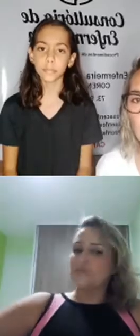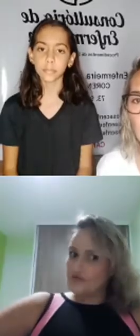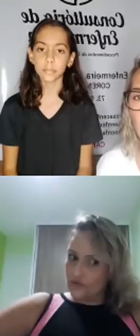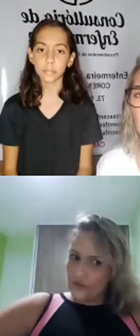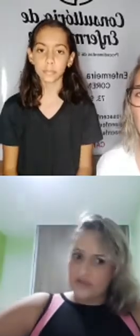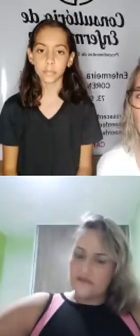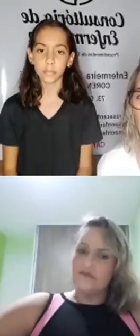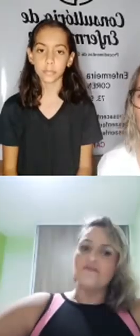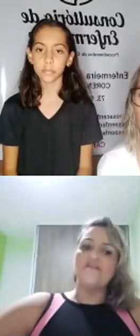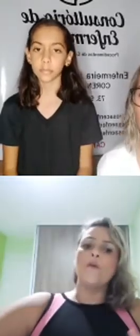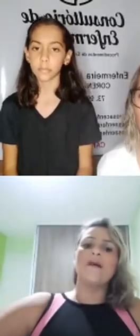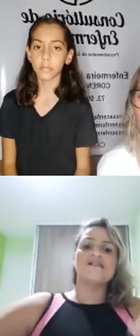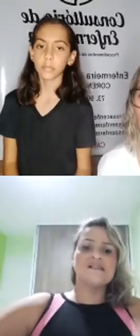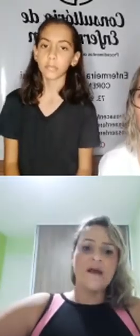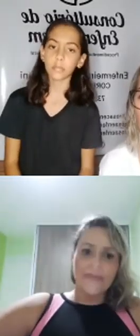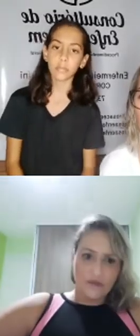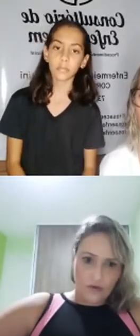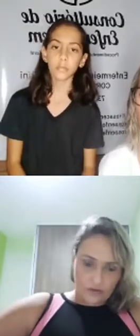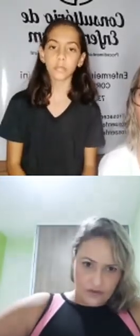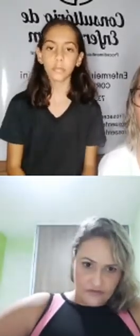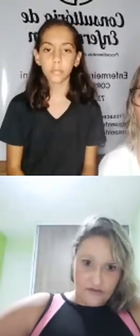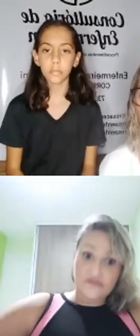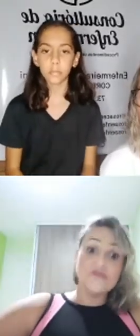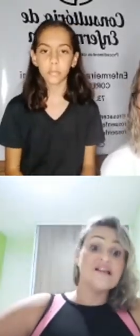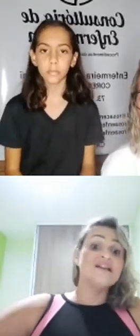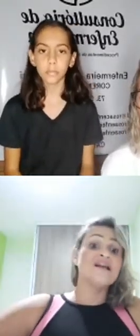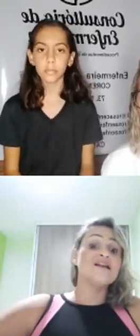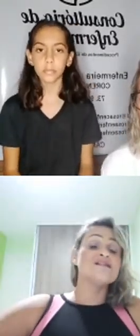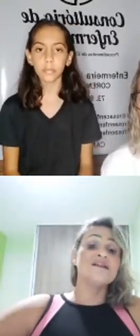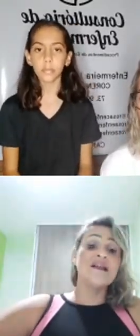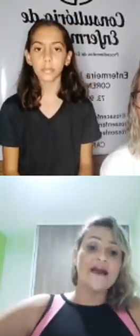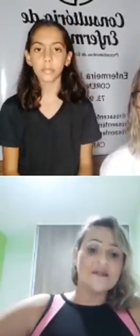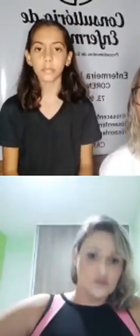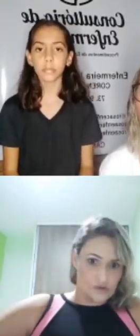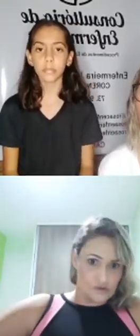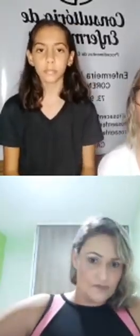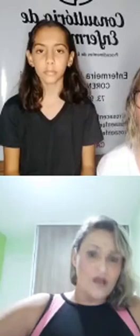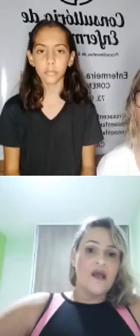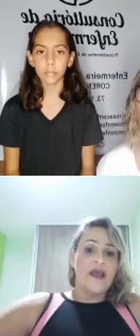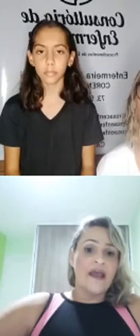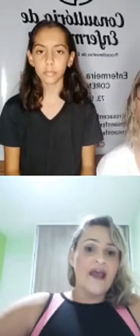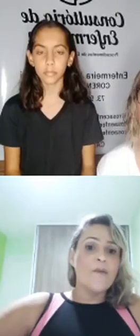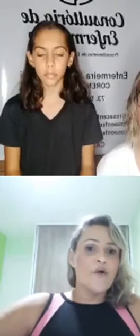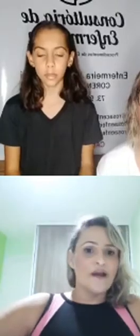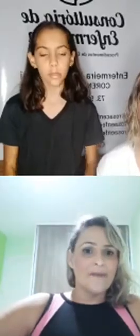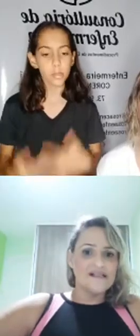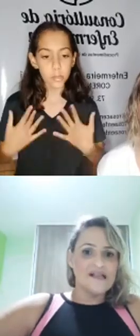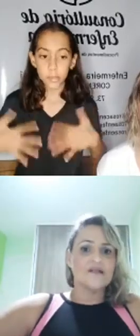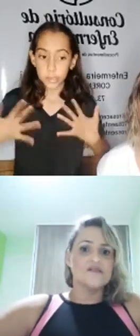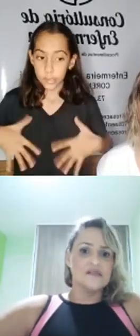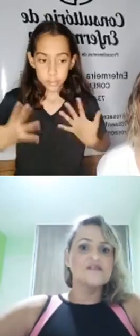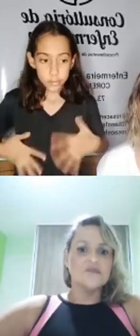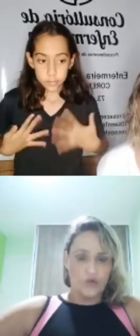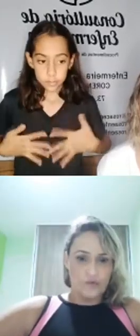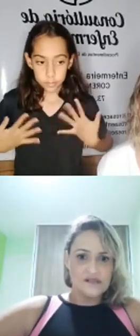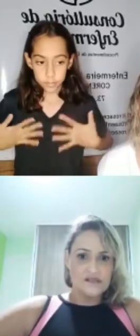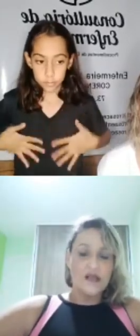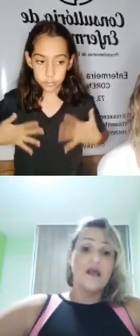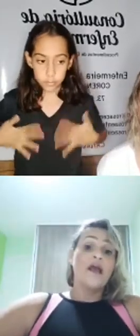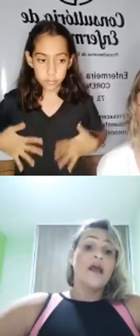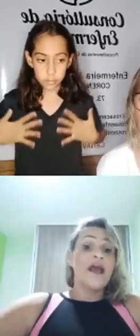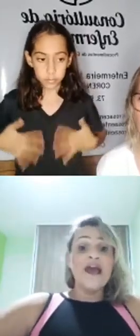das pessoas vão passar pelo coronavírus, vão sair deles ilesos. Quer porque passaram sem